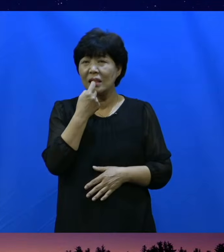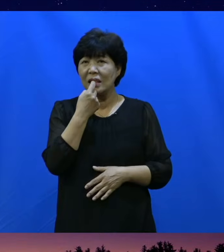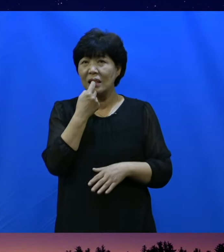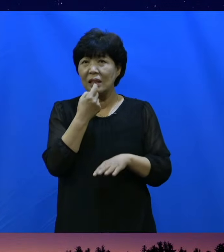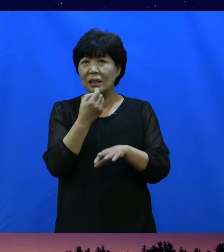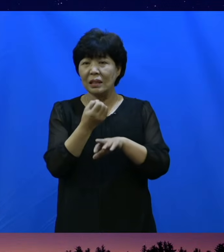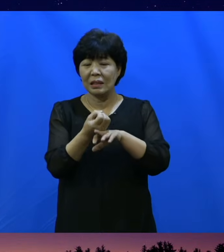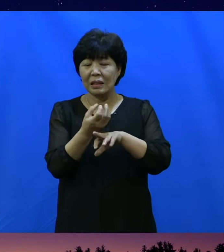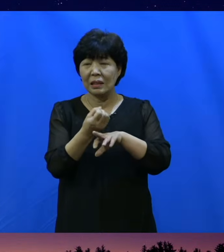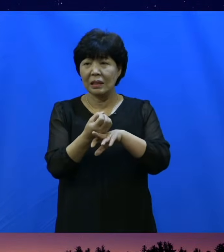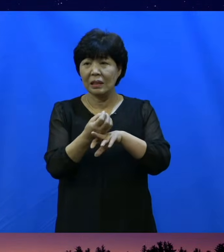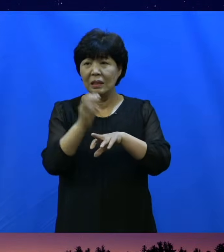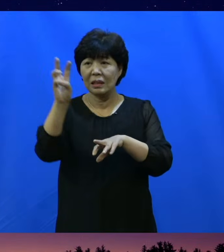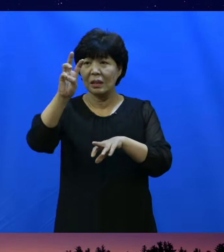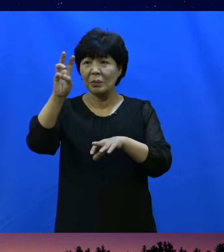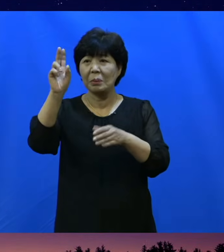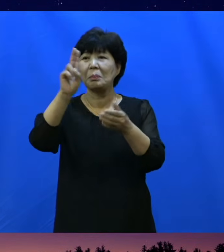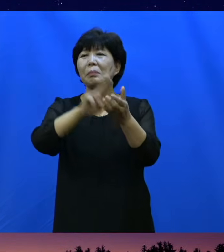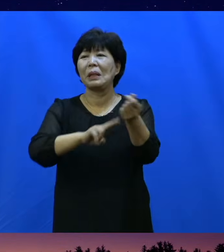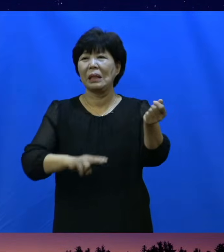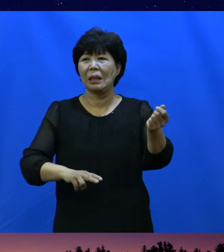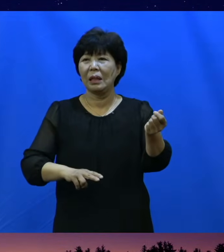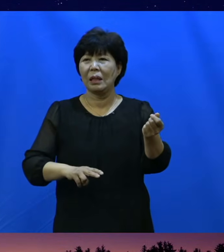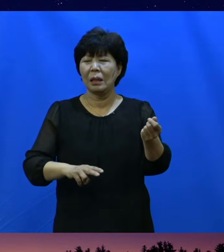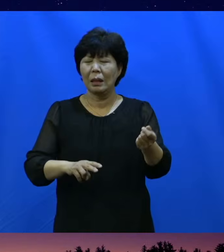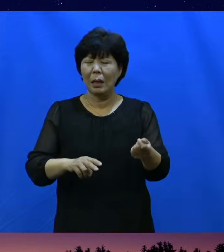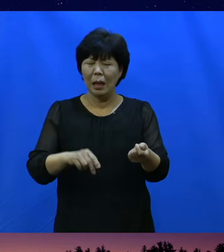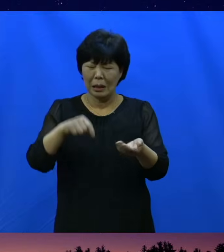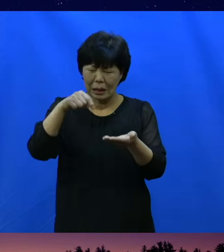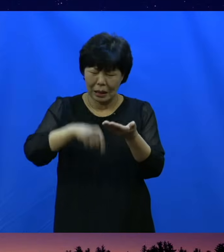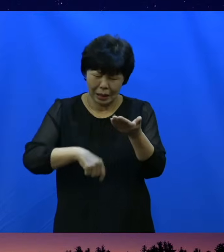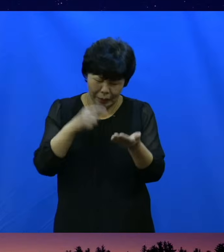그런 자신이 한 일로 깊은 후회를 해요.